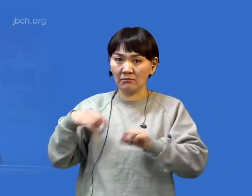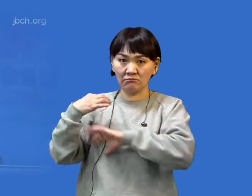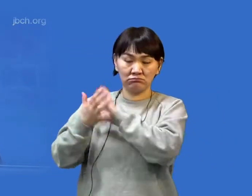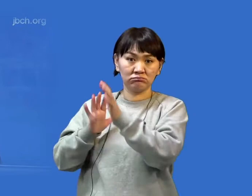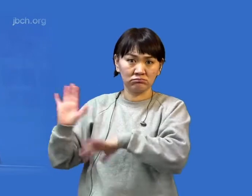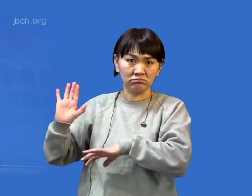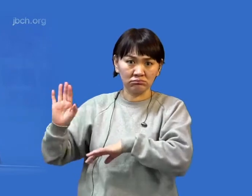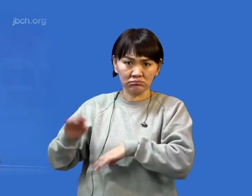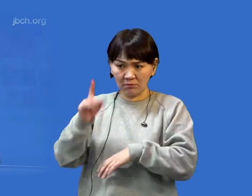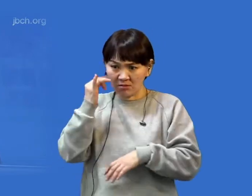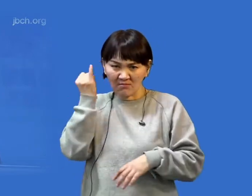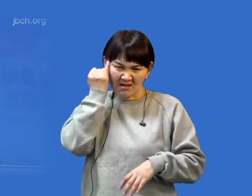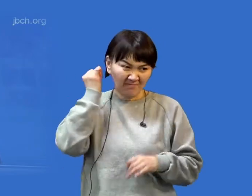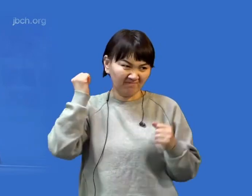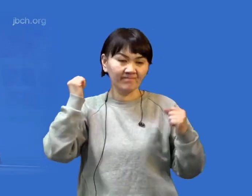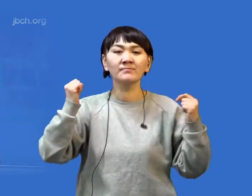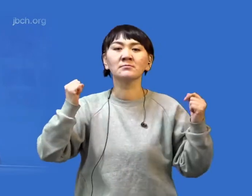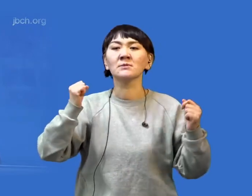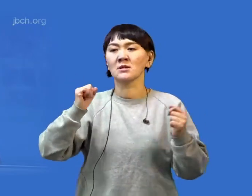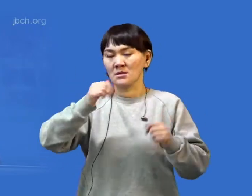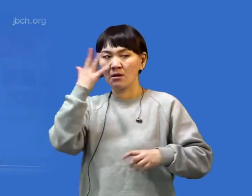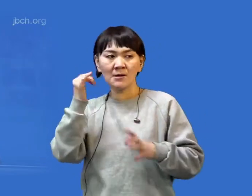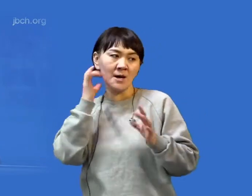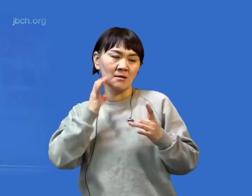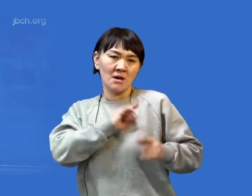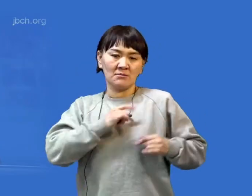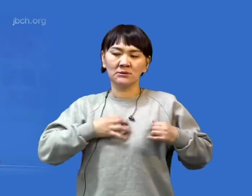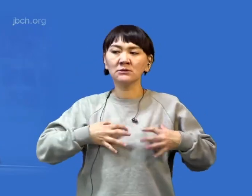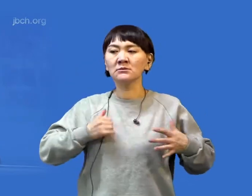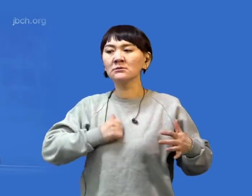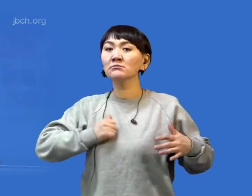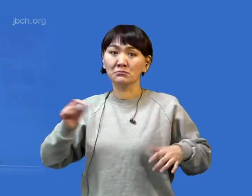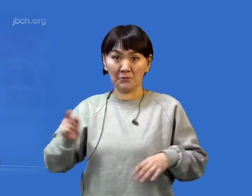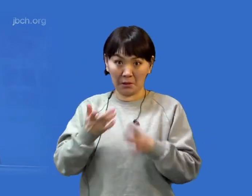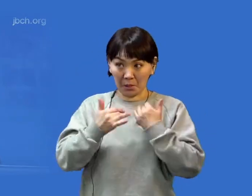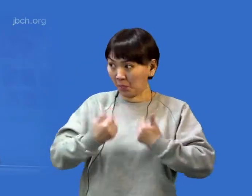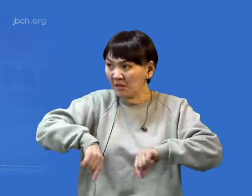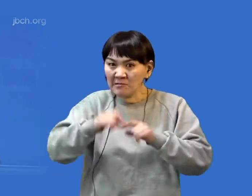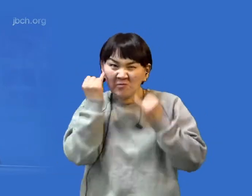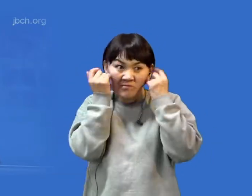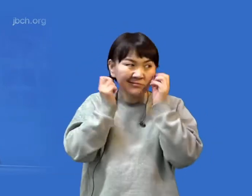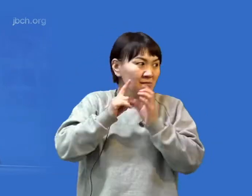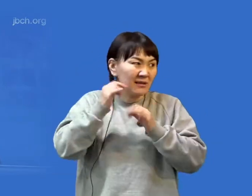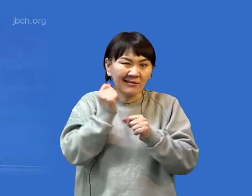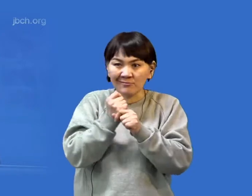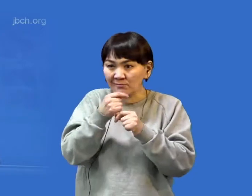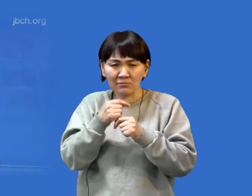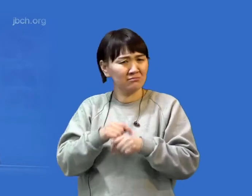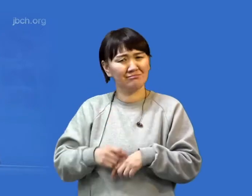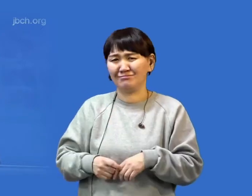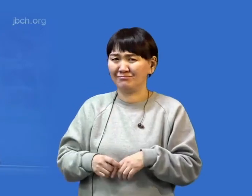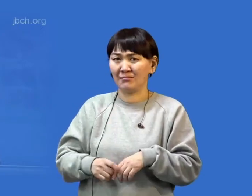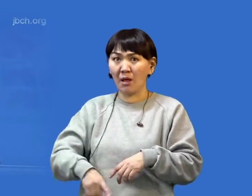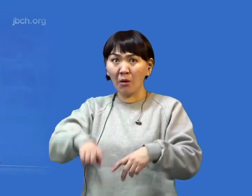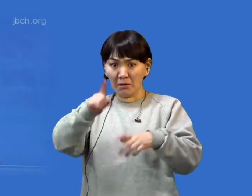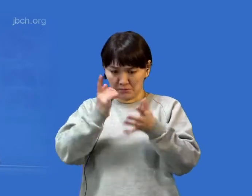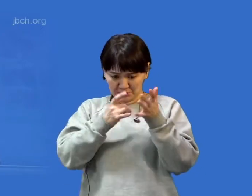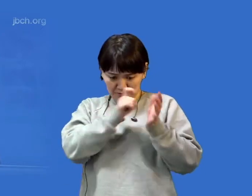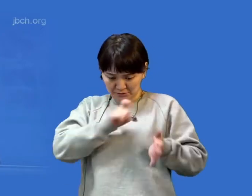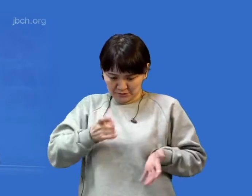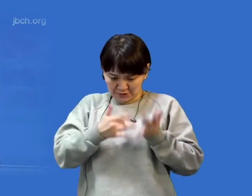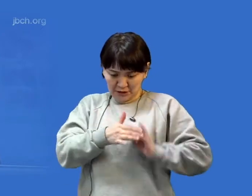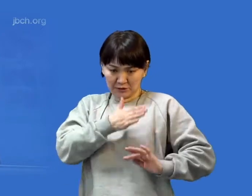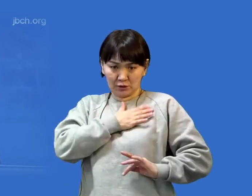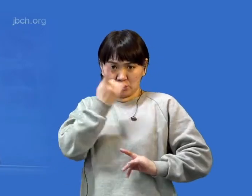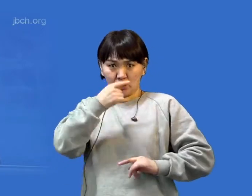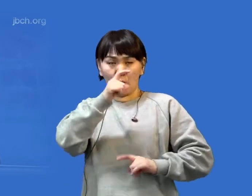тэр хорон мөнхөө ингээд дардан амьдрч болохоор байна. Гэтэл христтэгч хүн яах вэ? Христтэгч хүн бурхны тусламжгүйгээр ерөөсөө амьдрч болохгүй, өөрийнхөө арга